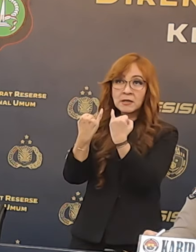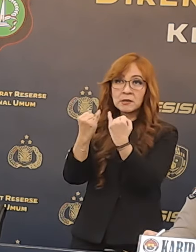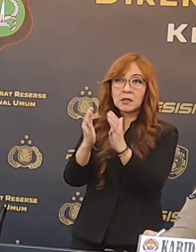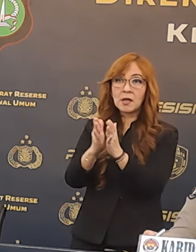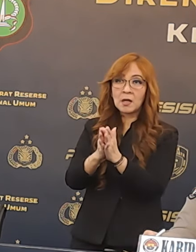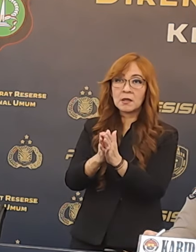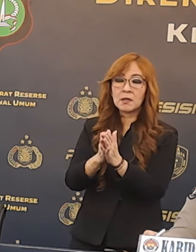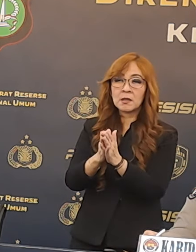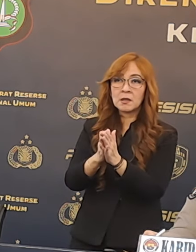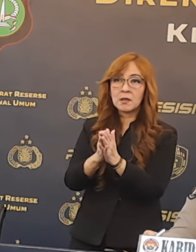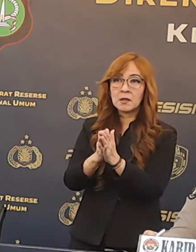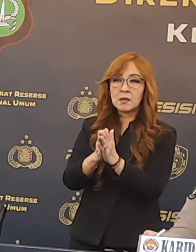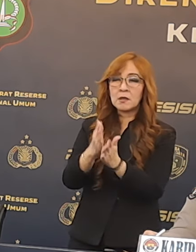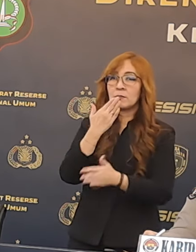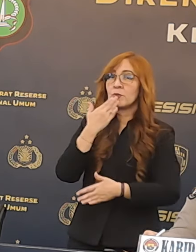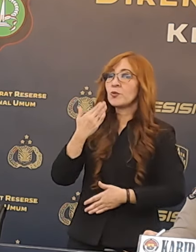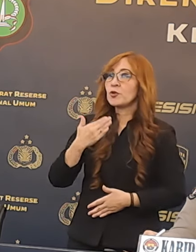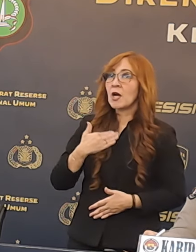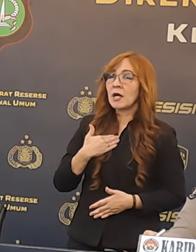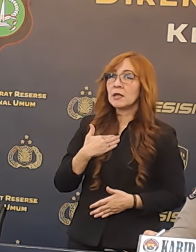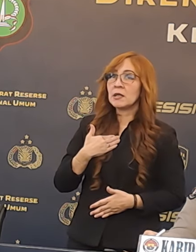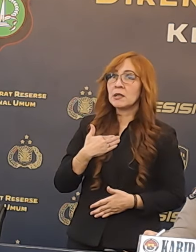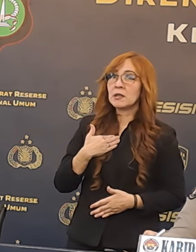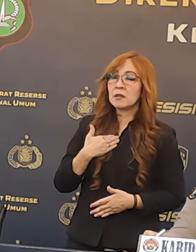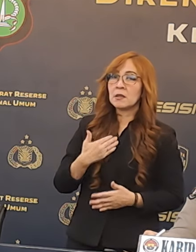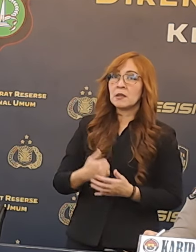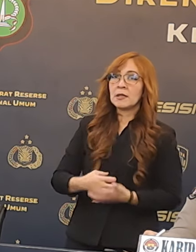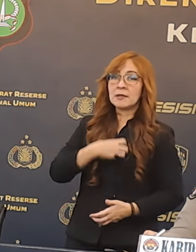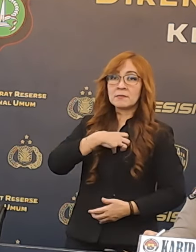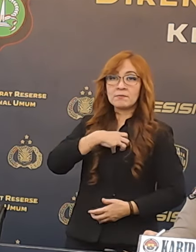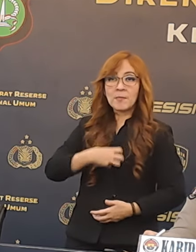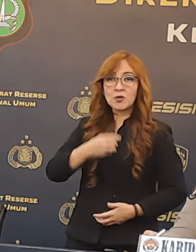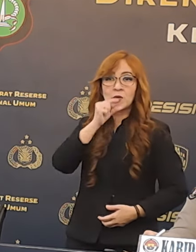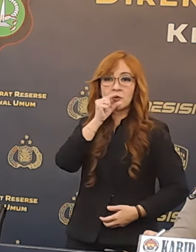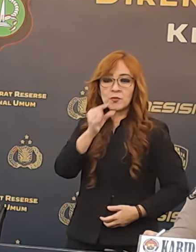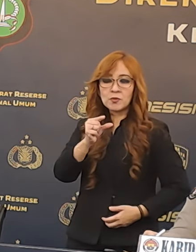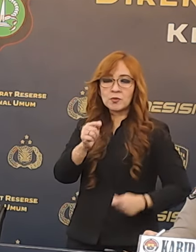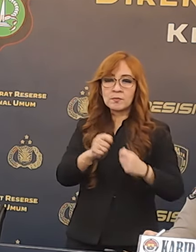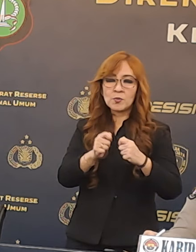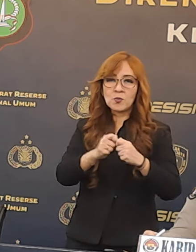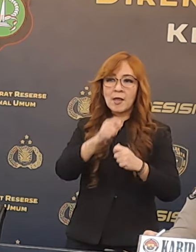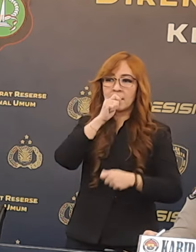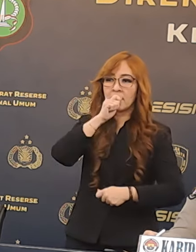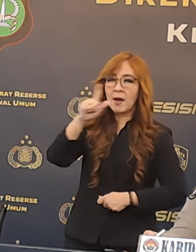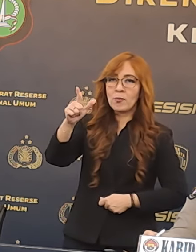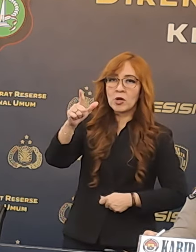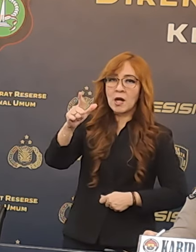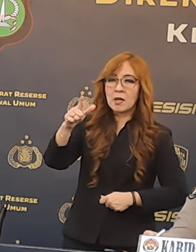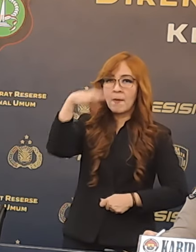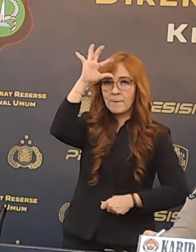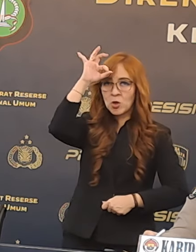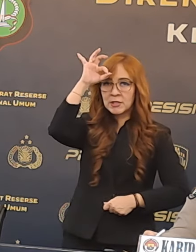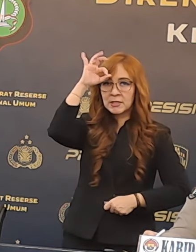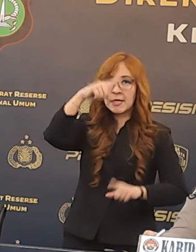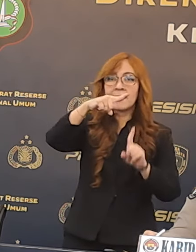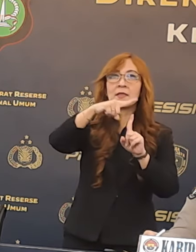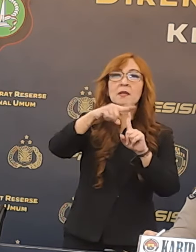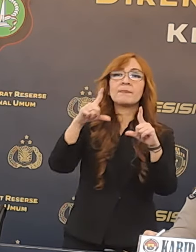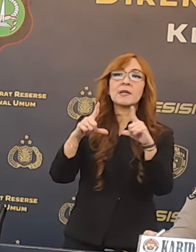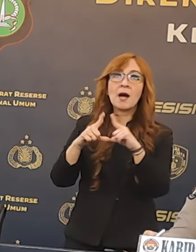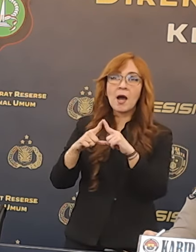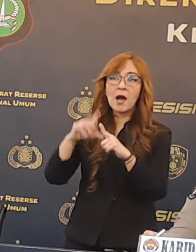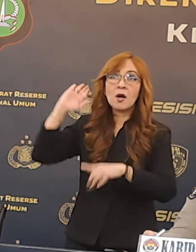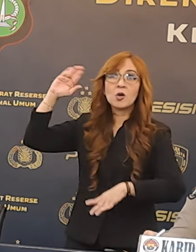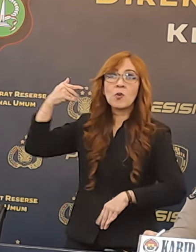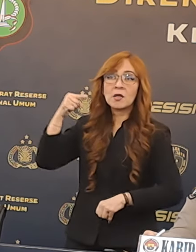dan memiliki kewajiban untuk membuat laporan polisi model A. Karena waktu itu